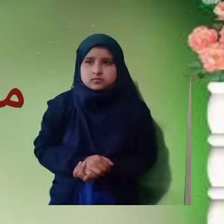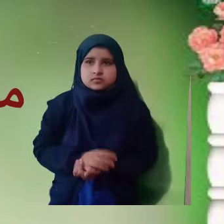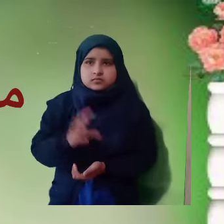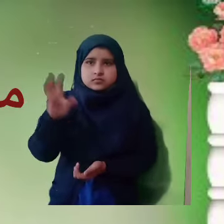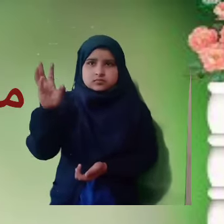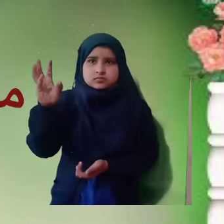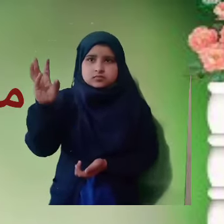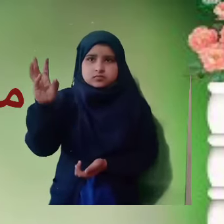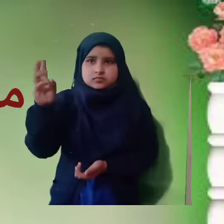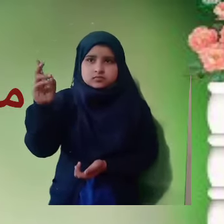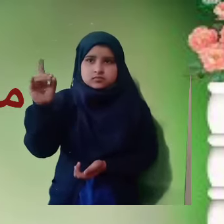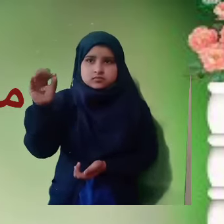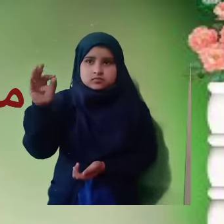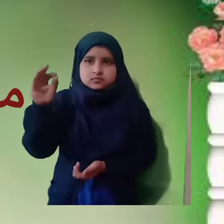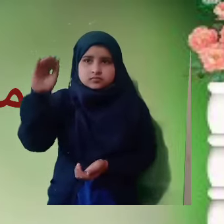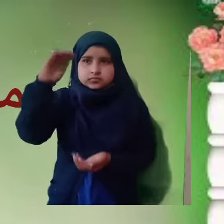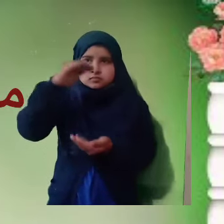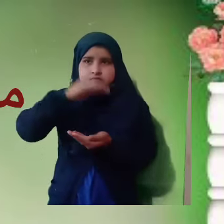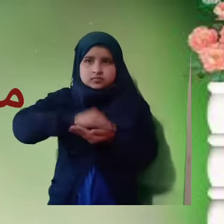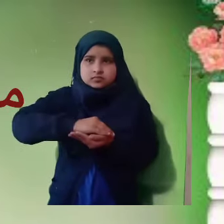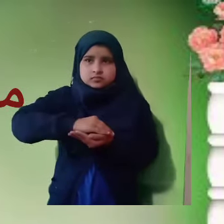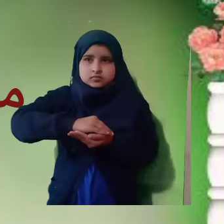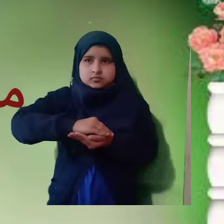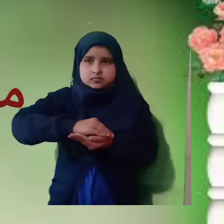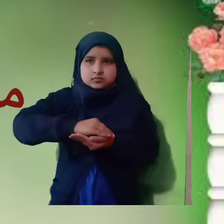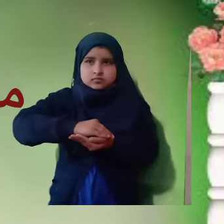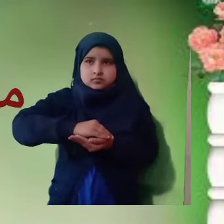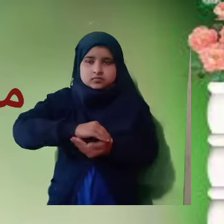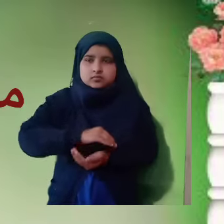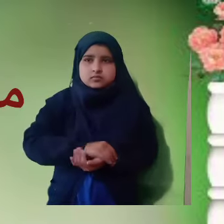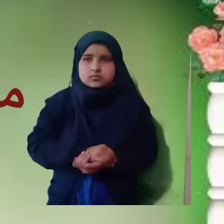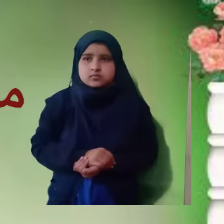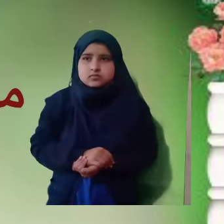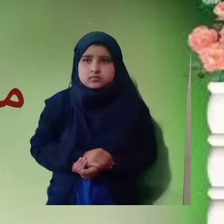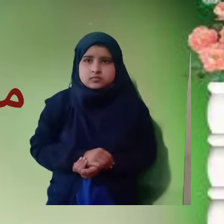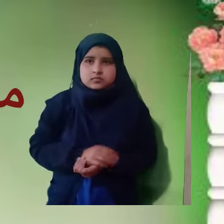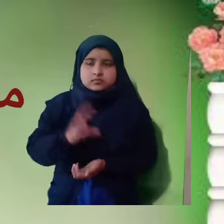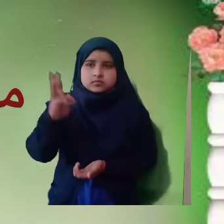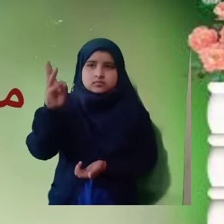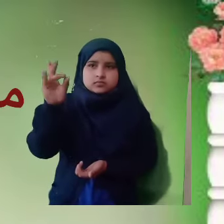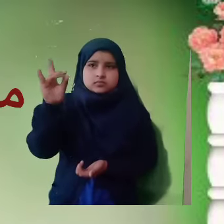मजमुआ, गिनती का साइन करके देन मजमुआ,